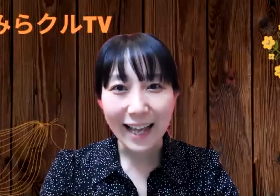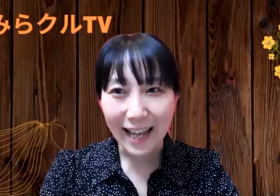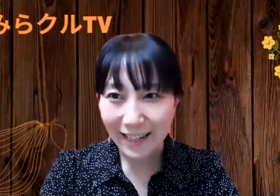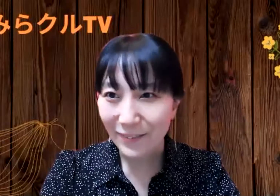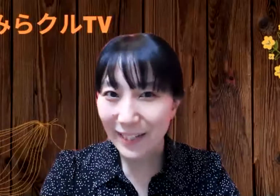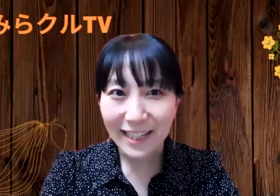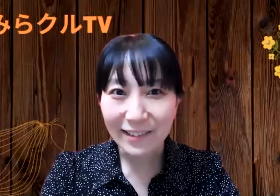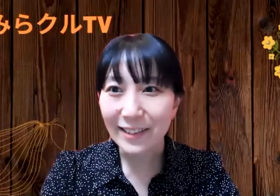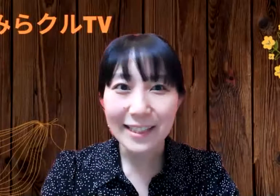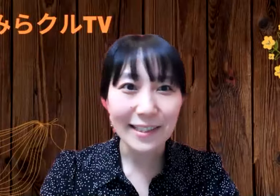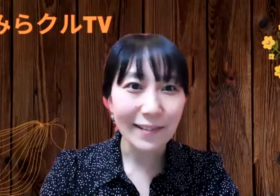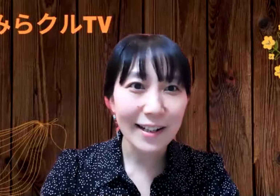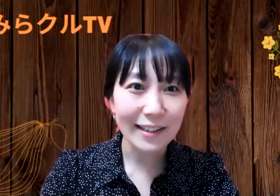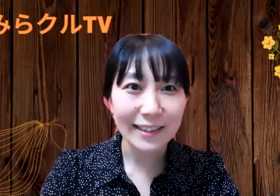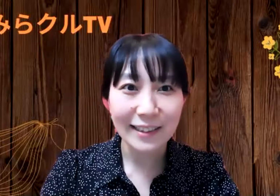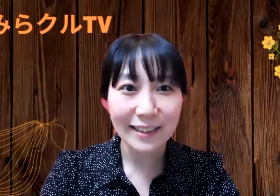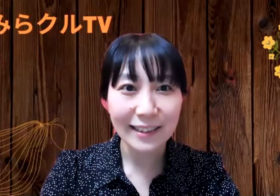はい、皆さんこんにちは。